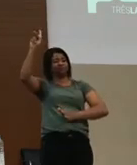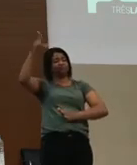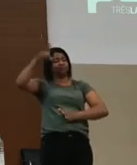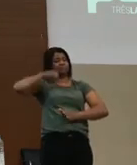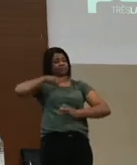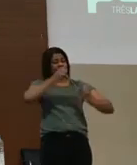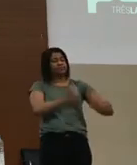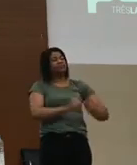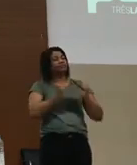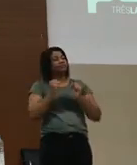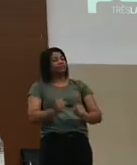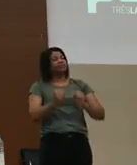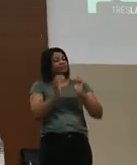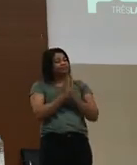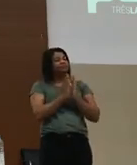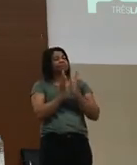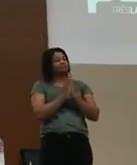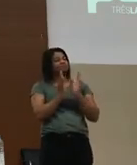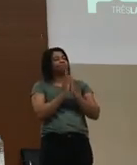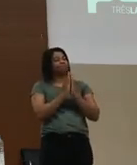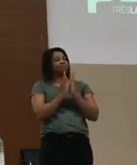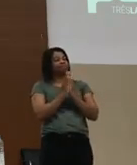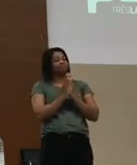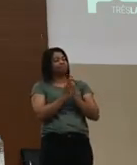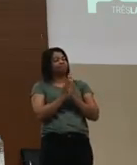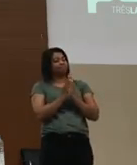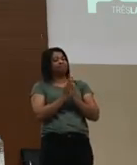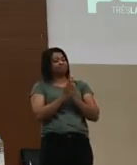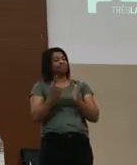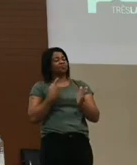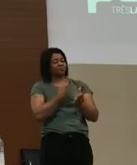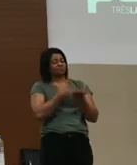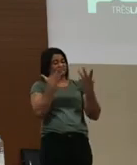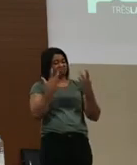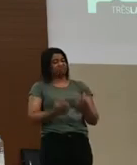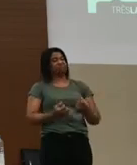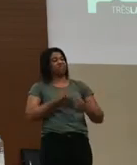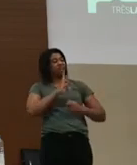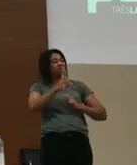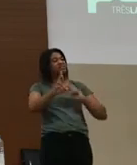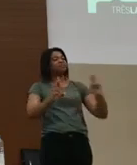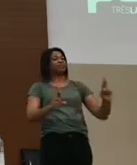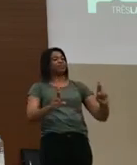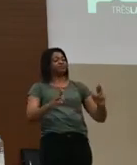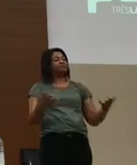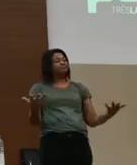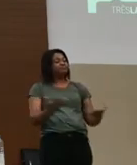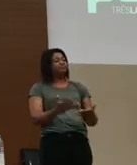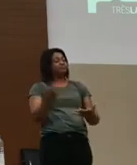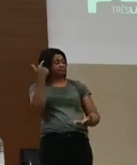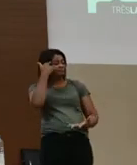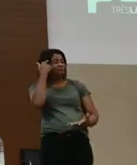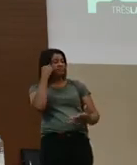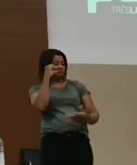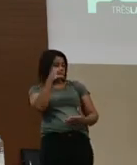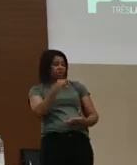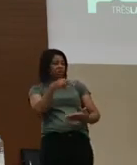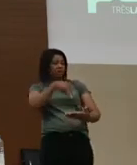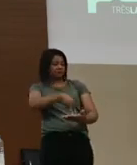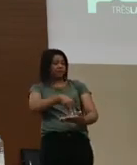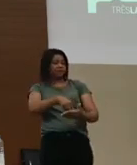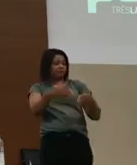da oração está à nossa disposição. Quero convidar você agora a fechar os seus olhos, se colocar de